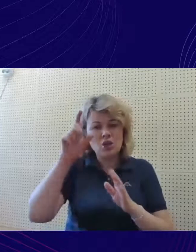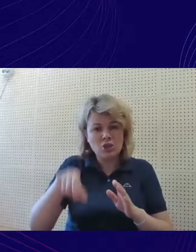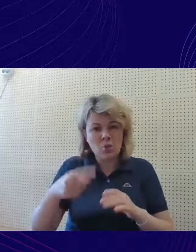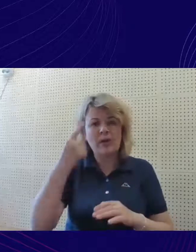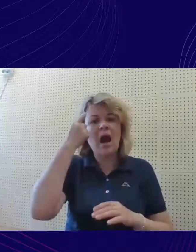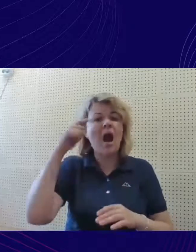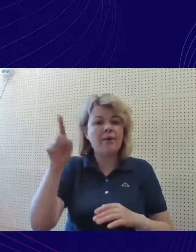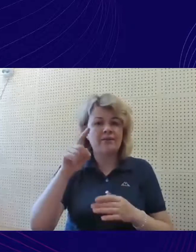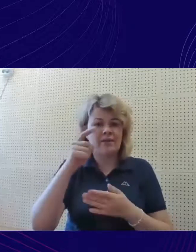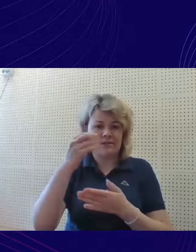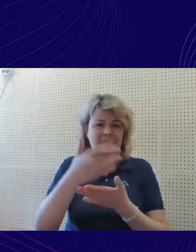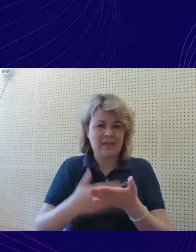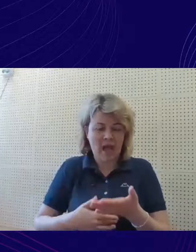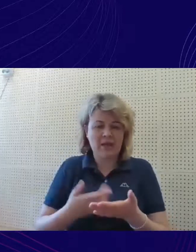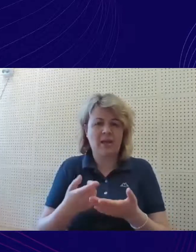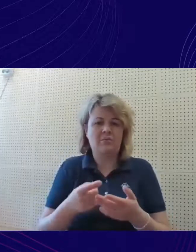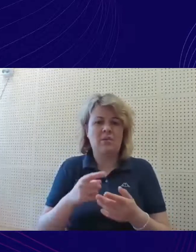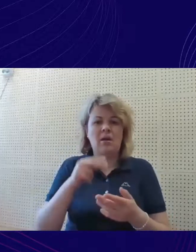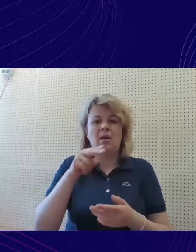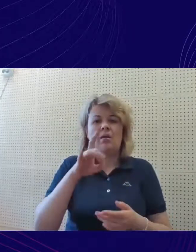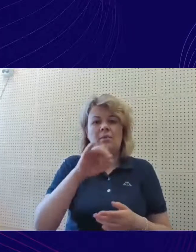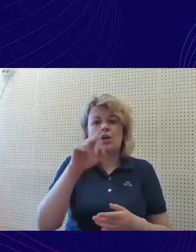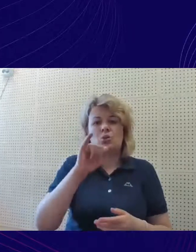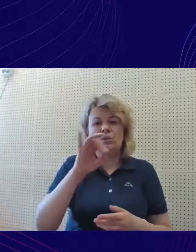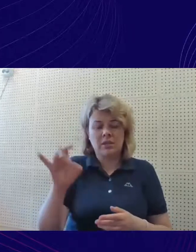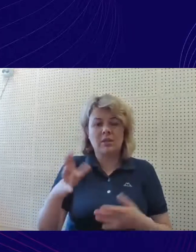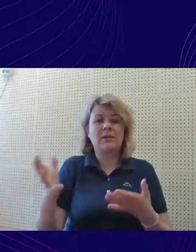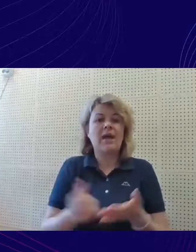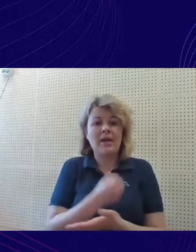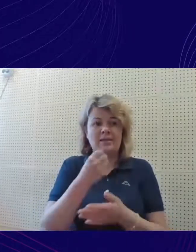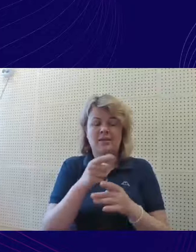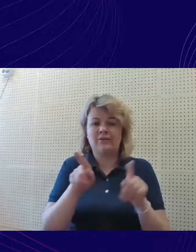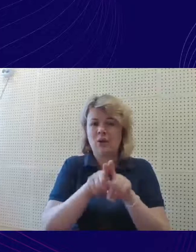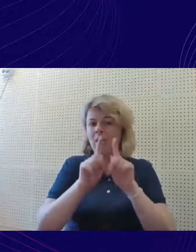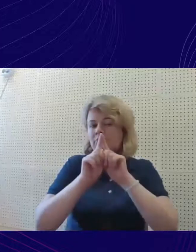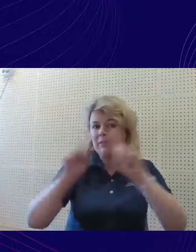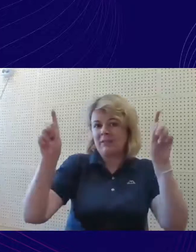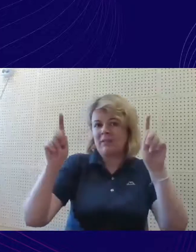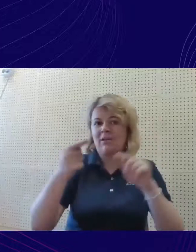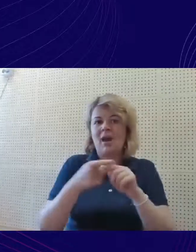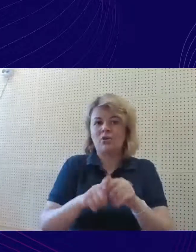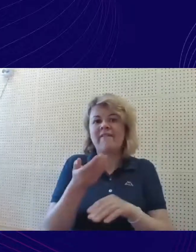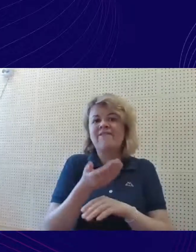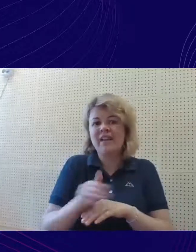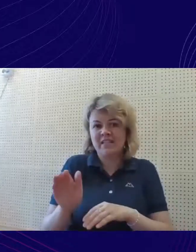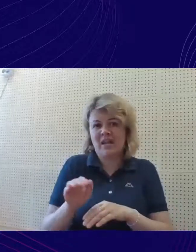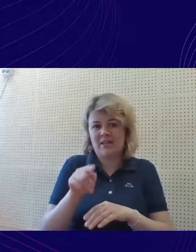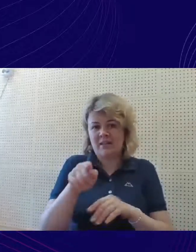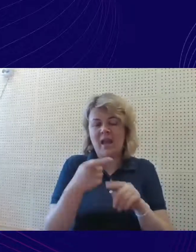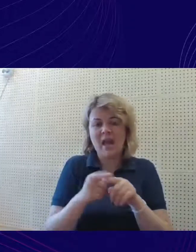сценария, продюсер найти тот самый изюмчик, который выделит вот проект из